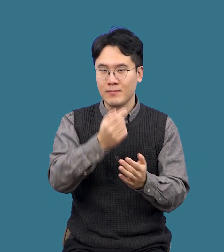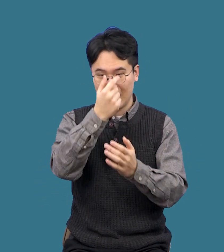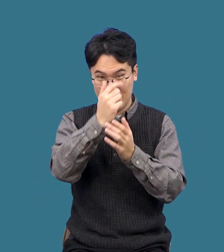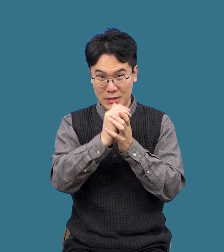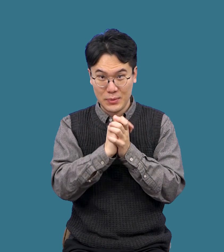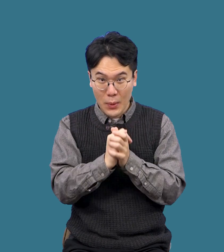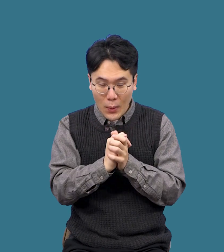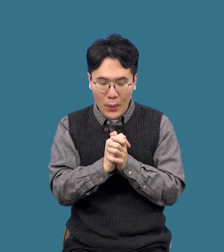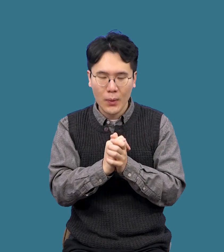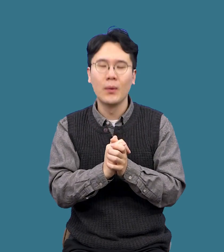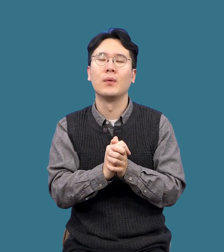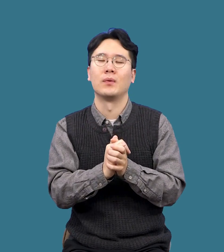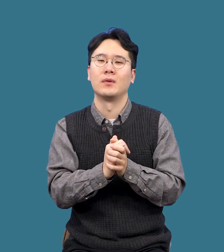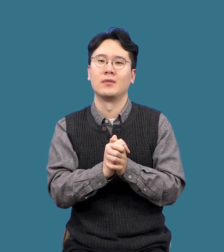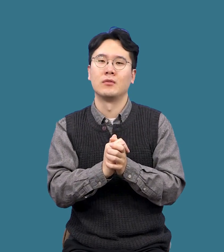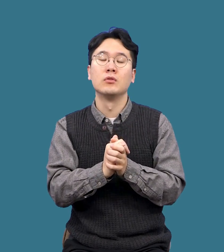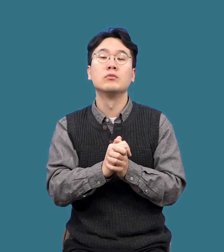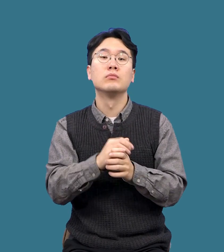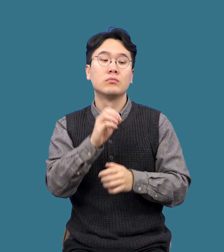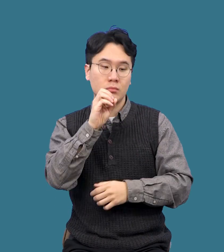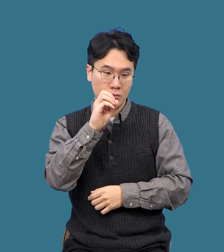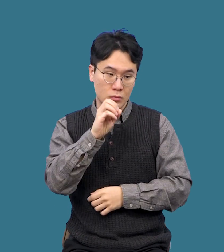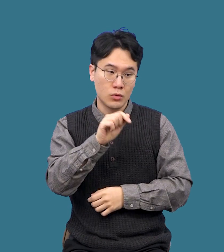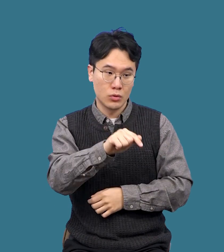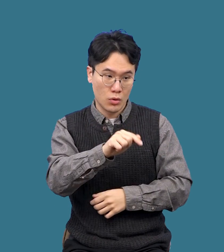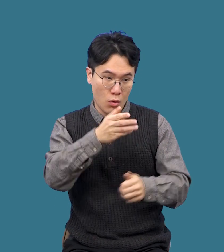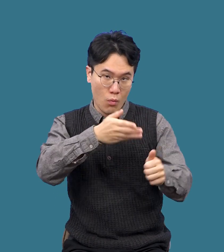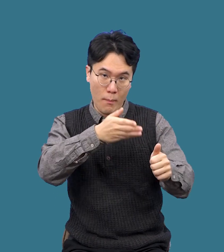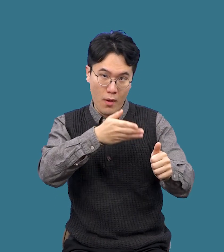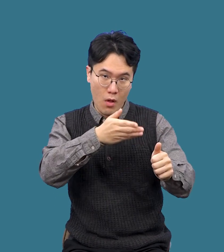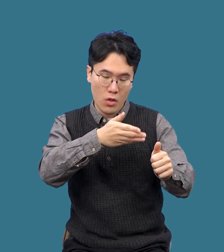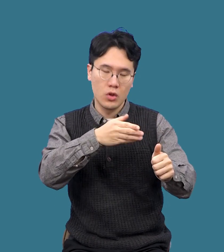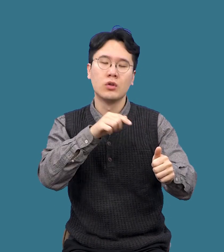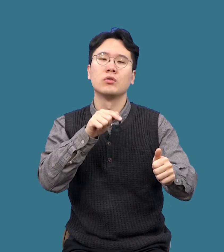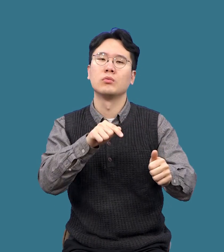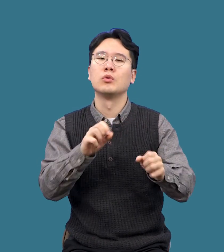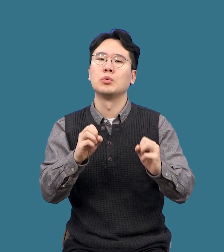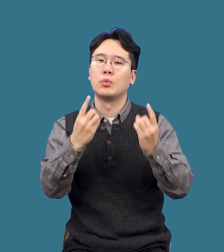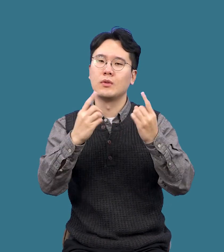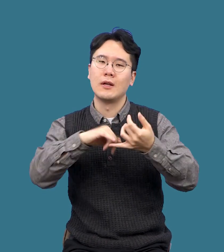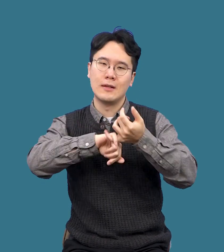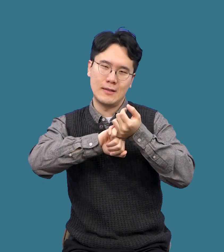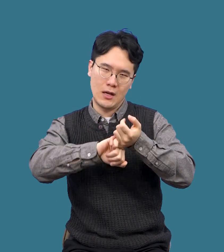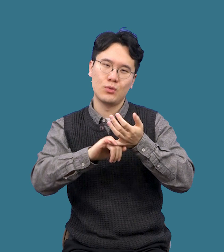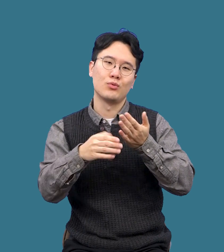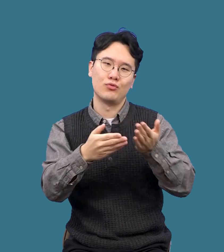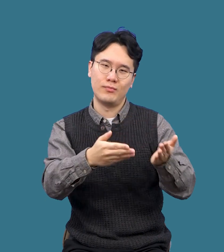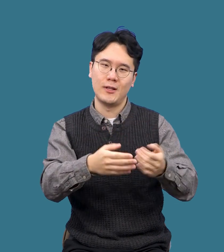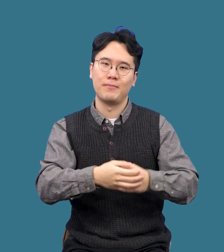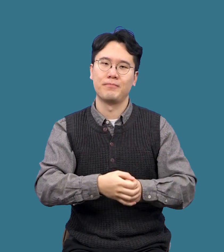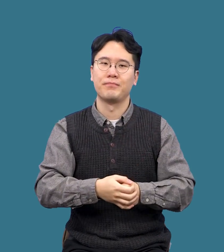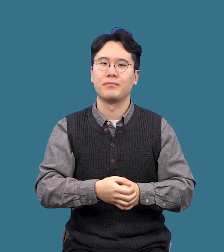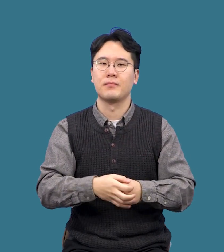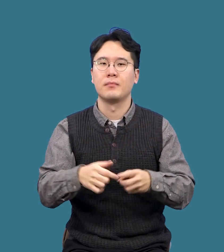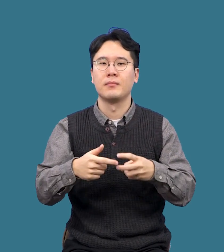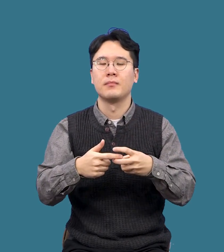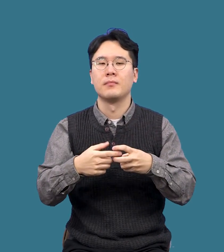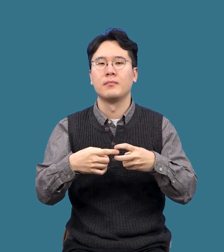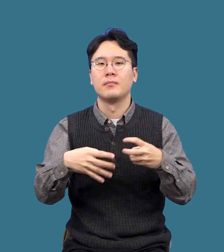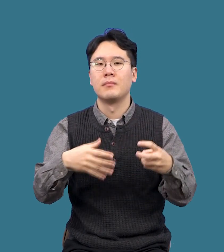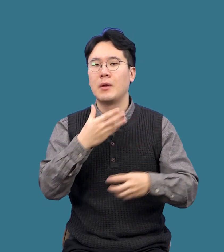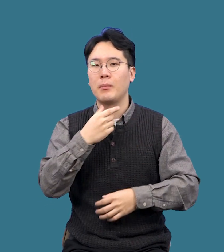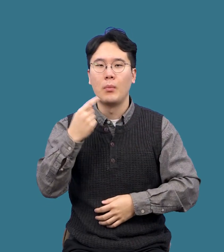약속의 말씀을 주십니다. 마태복음 18장 20절의 말씀, 우리가 잘 아는 말씀이죠. 자,